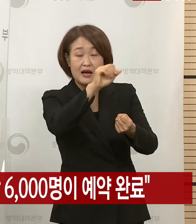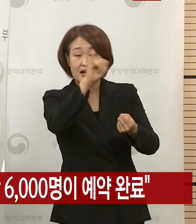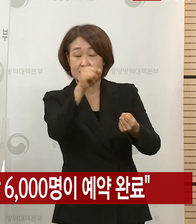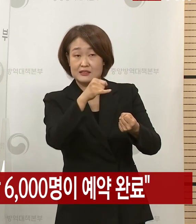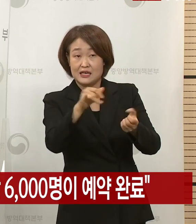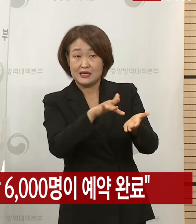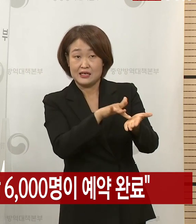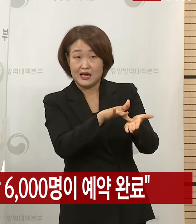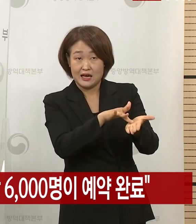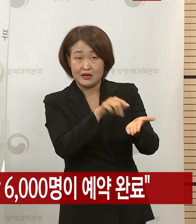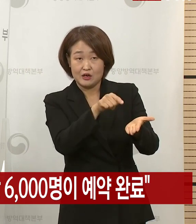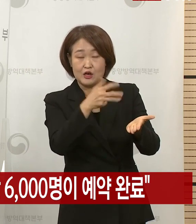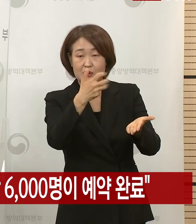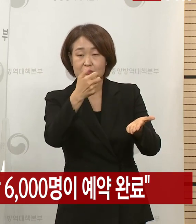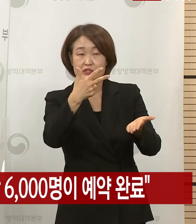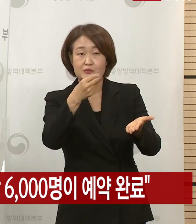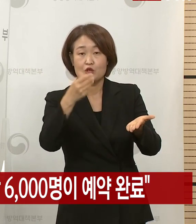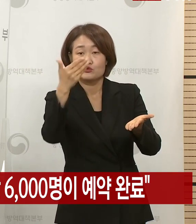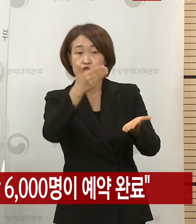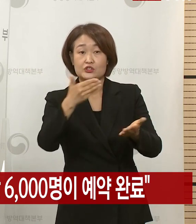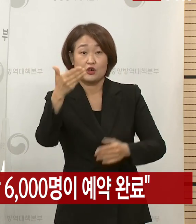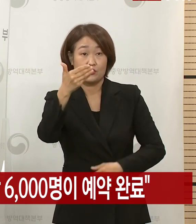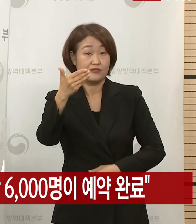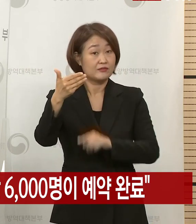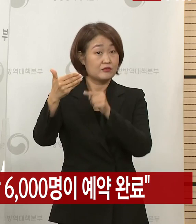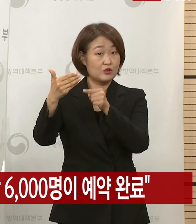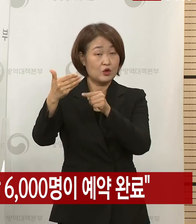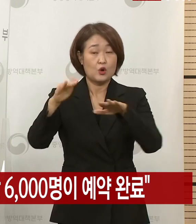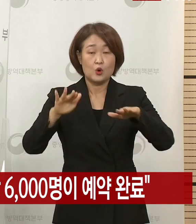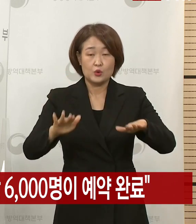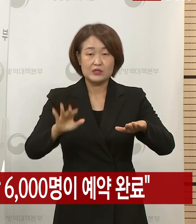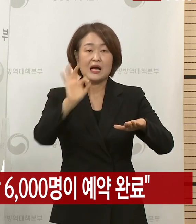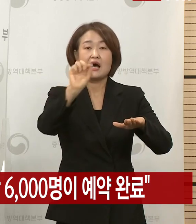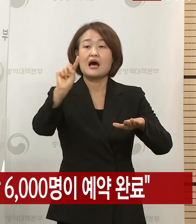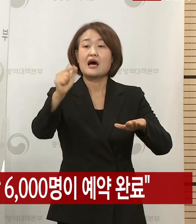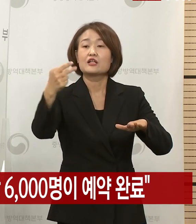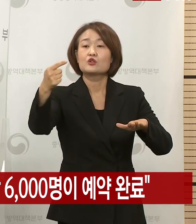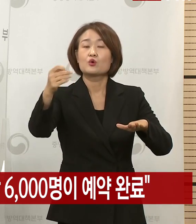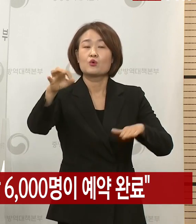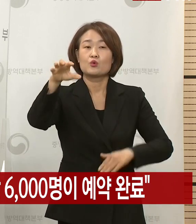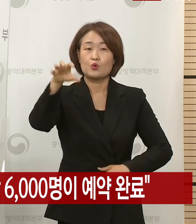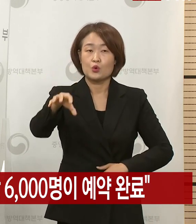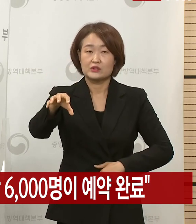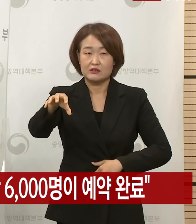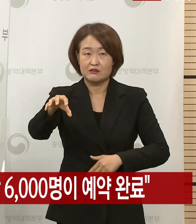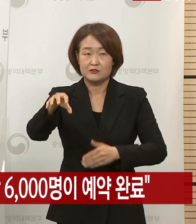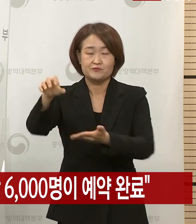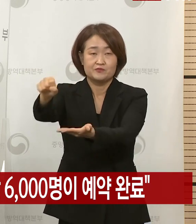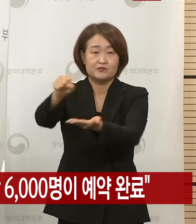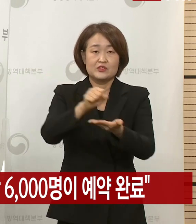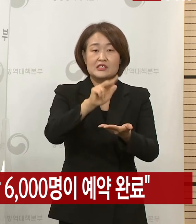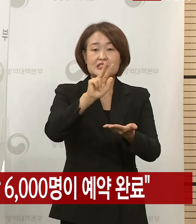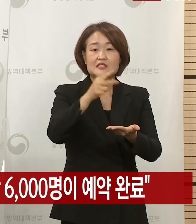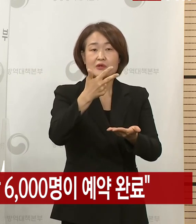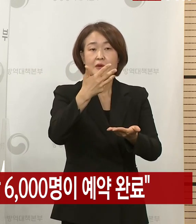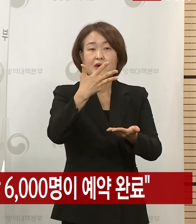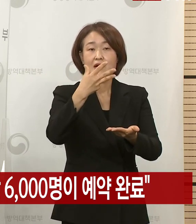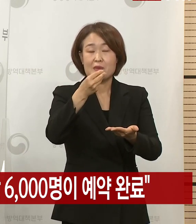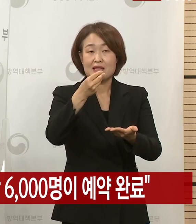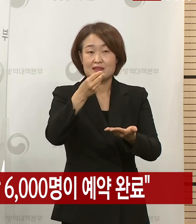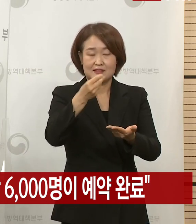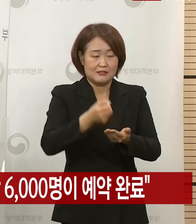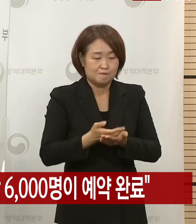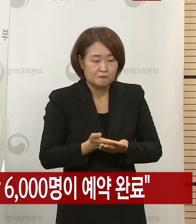백신 87만 9천 회분은 오늘 안동 공장에서 출고되어 708만 3천